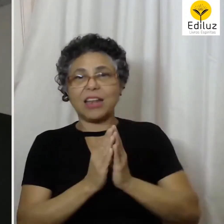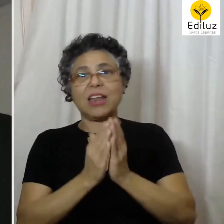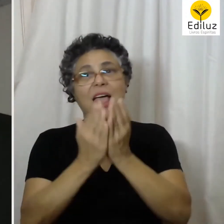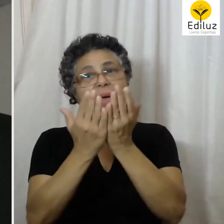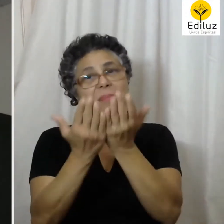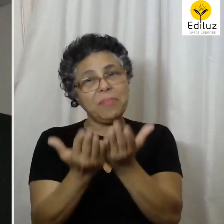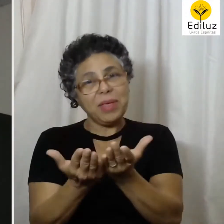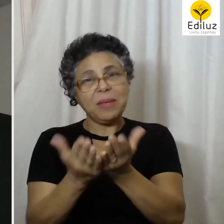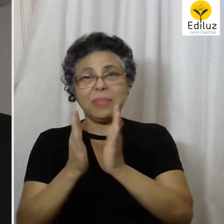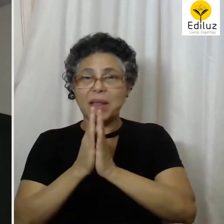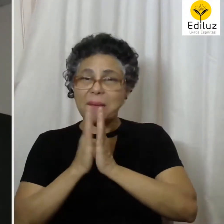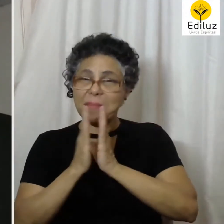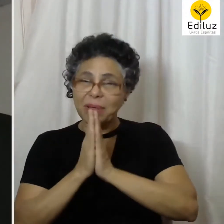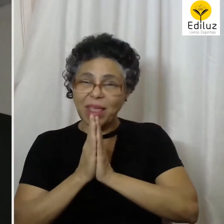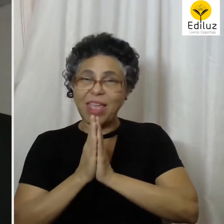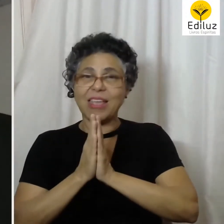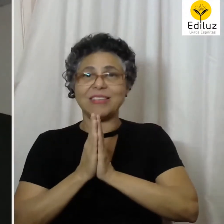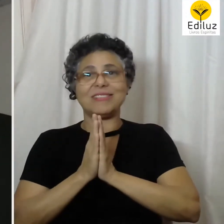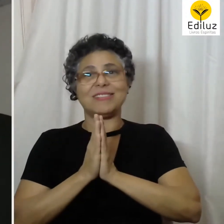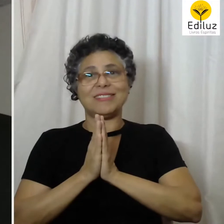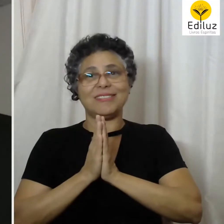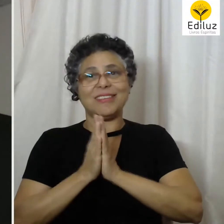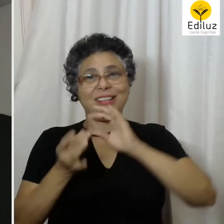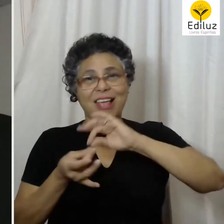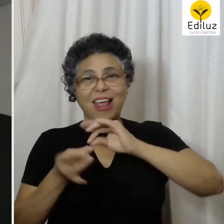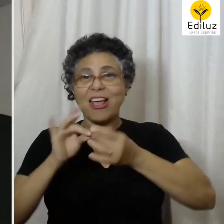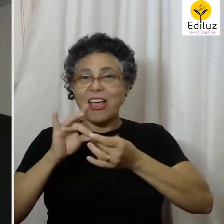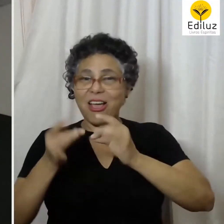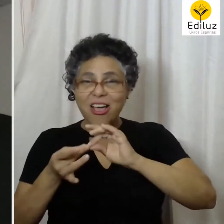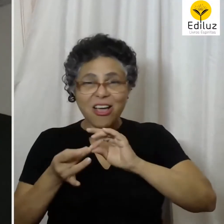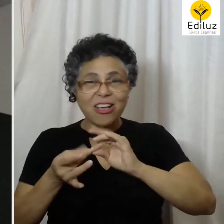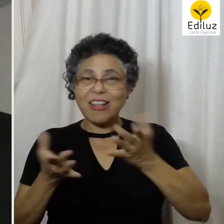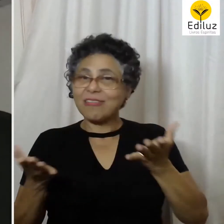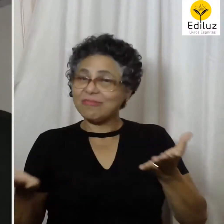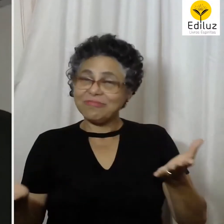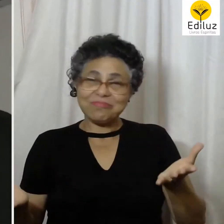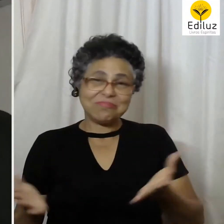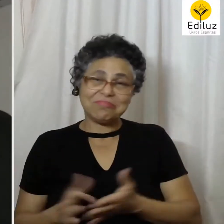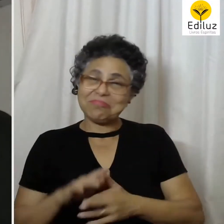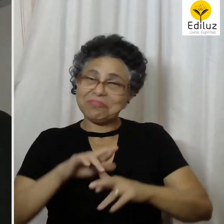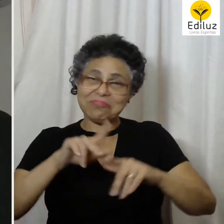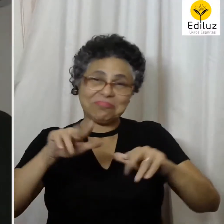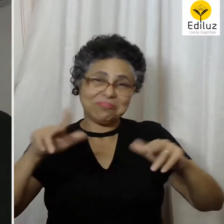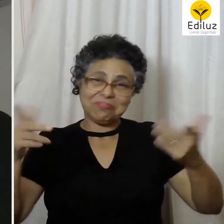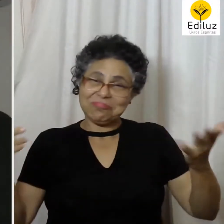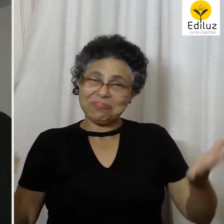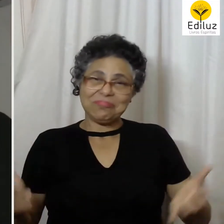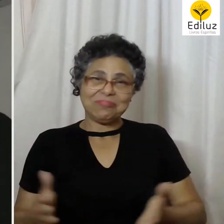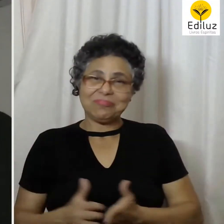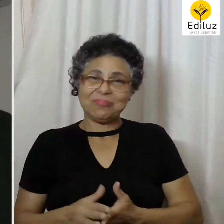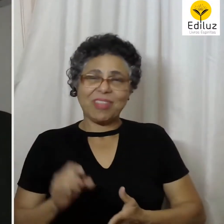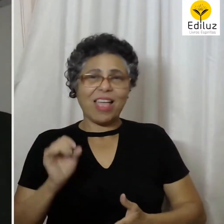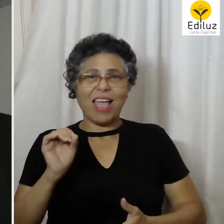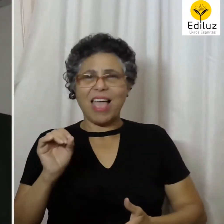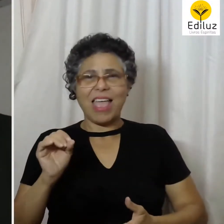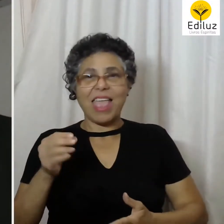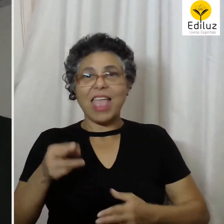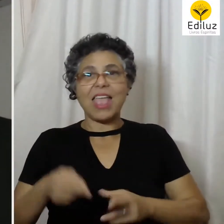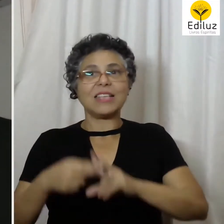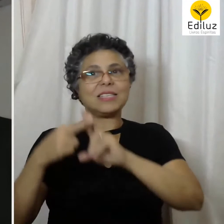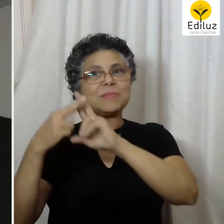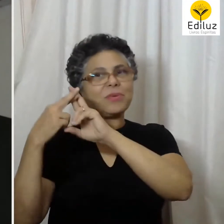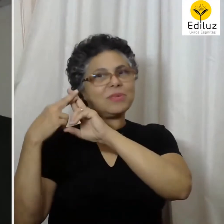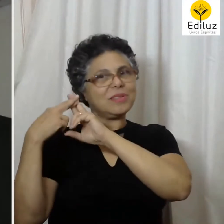de prece, nos momentos de oração, né? Então, assim, cabe ao Pai, do mesmo jeito